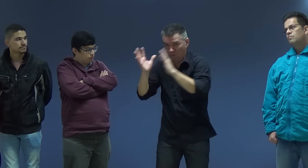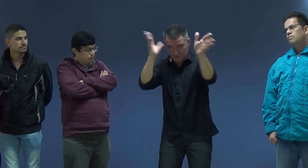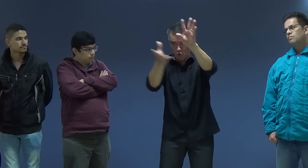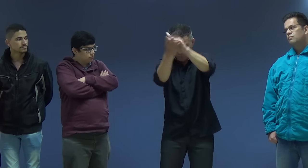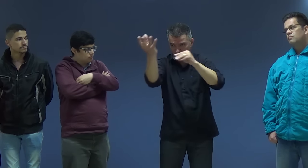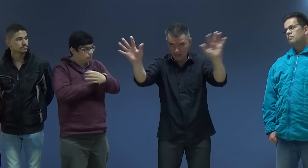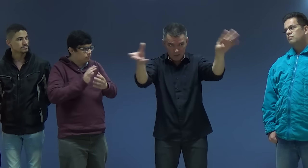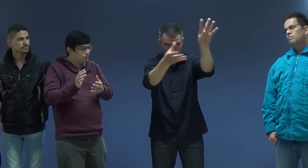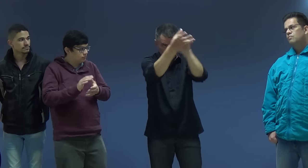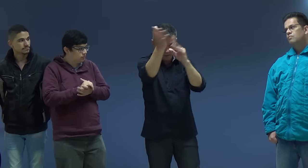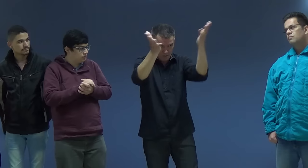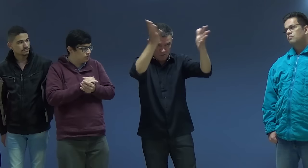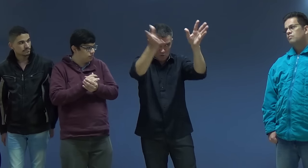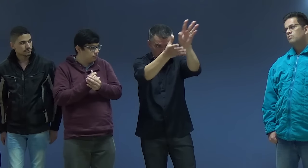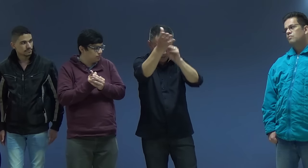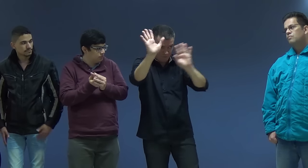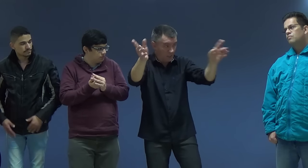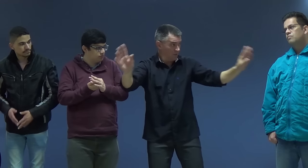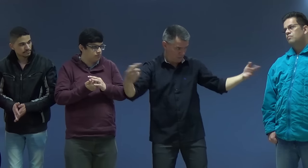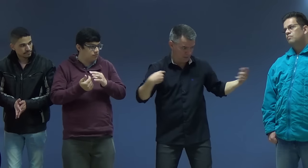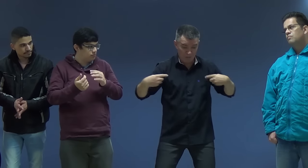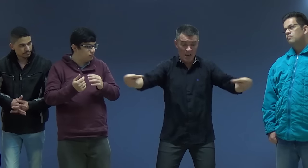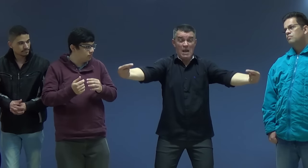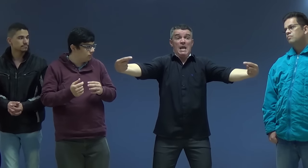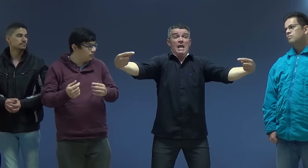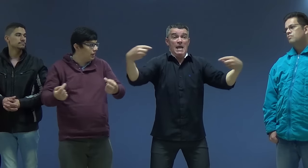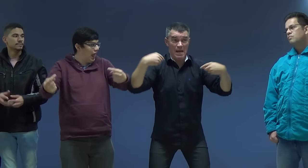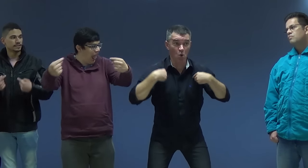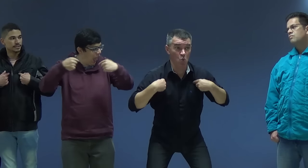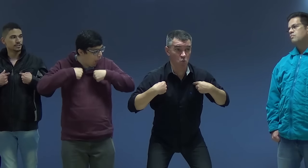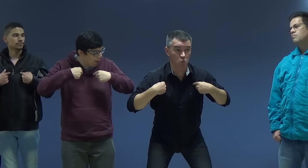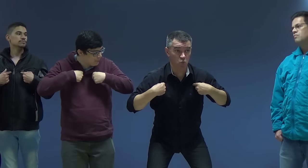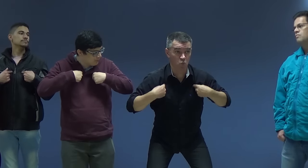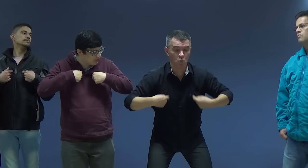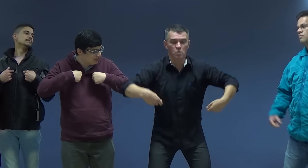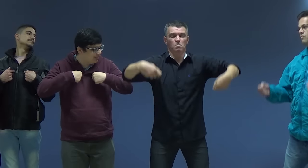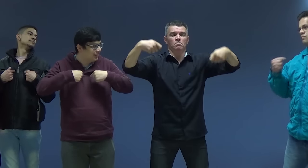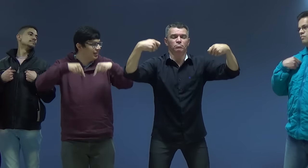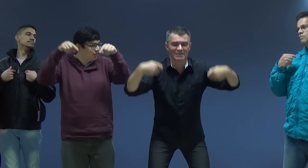Então, aqui, vocês vão copiar os sinais de mim agora, tá? É.